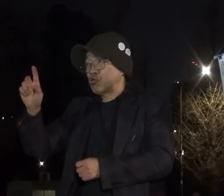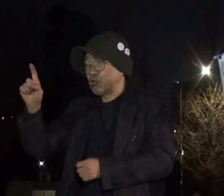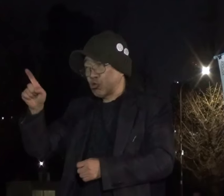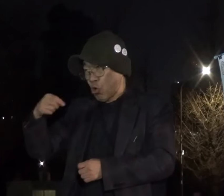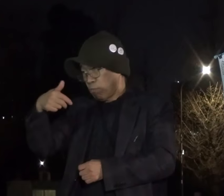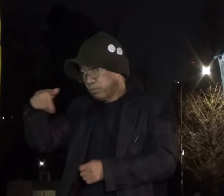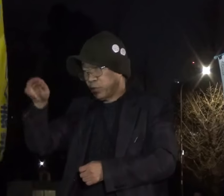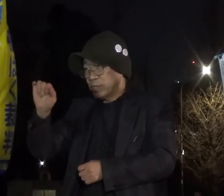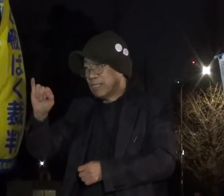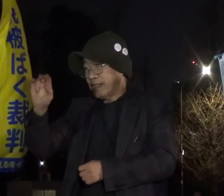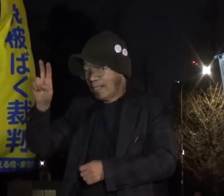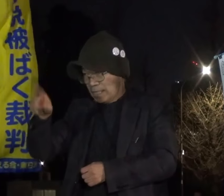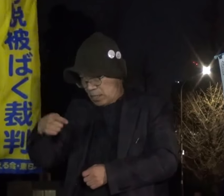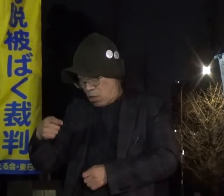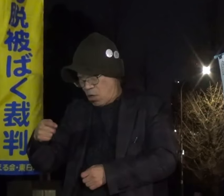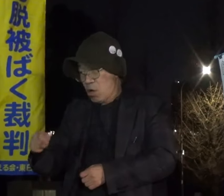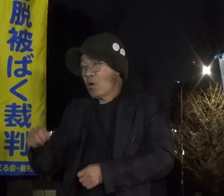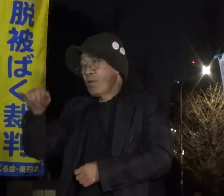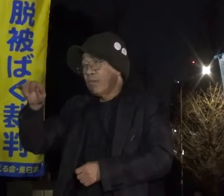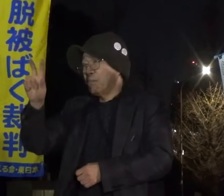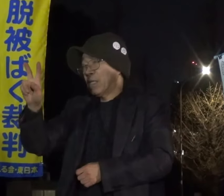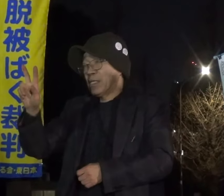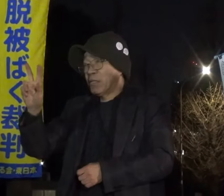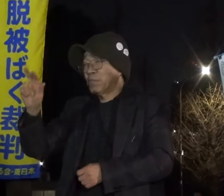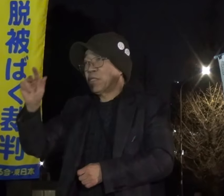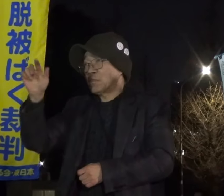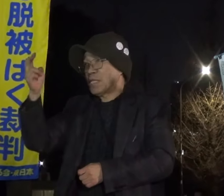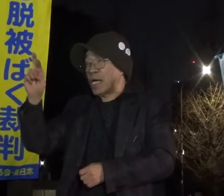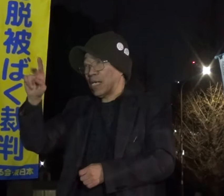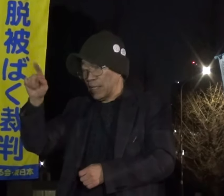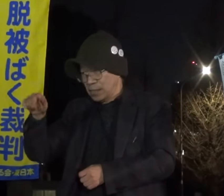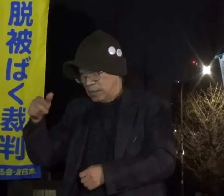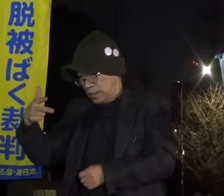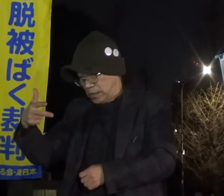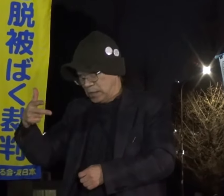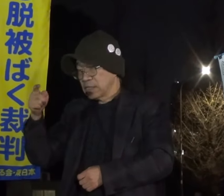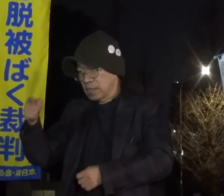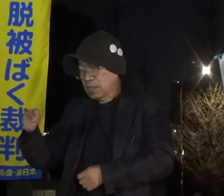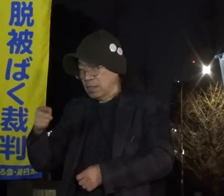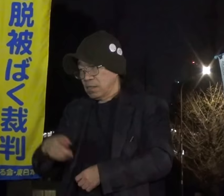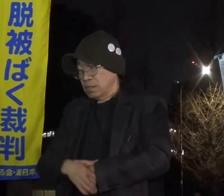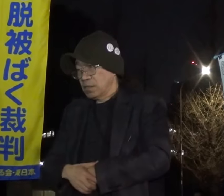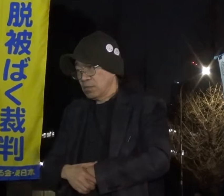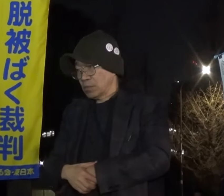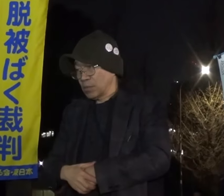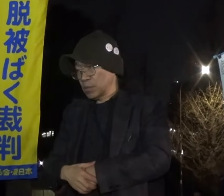ベラルーシの国ですね、小児甲状腺のがん、聞いてください。